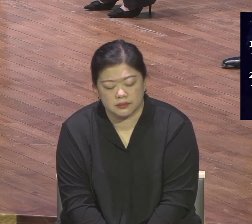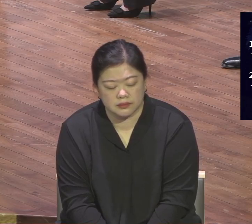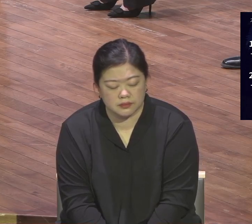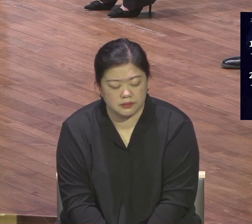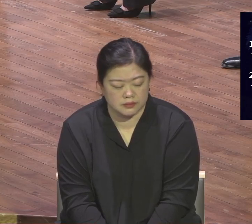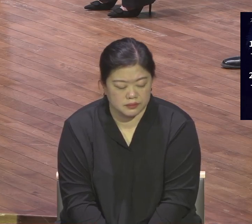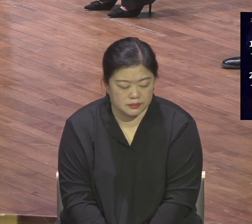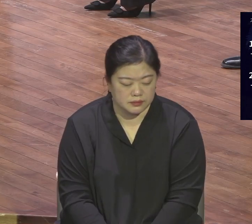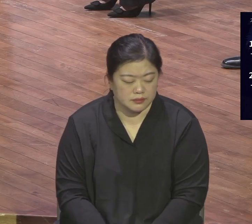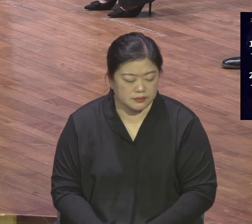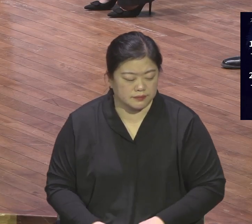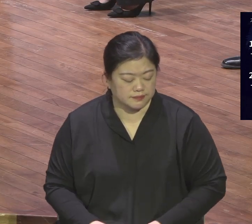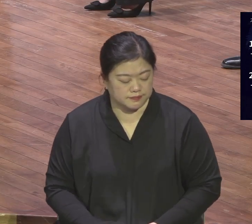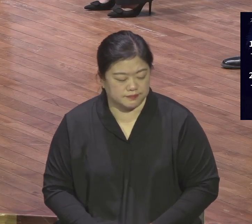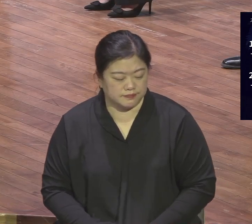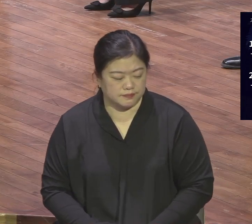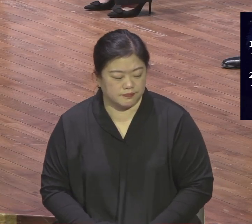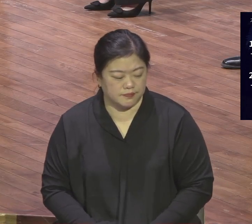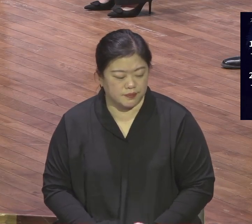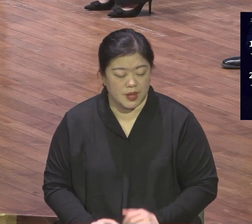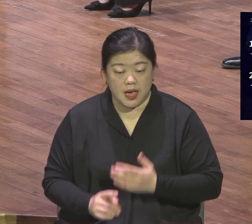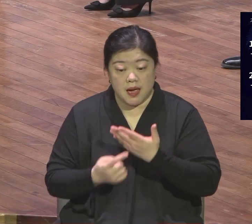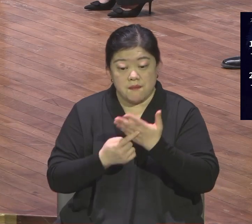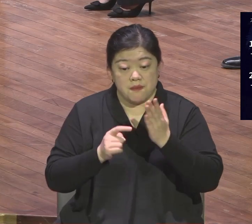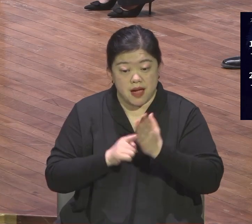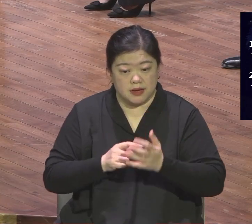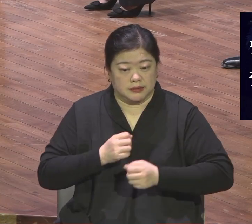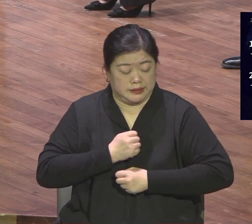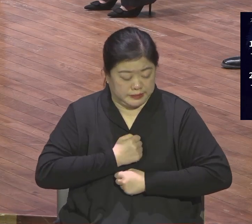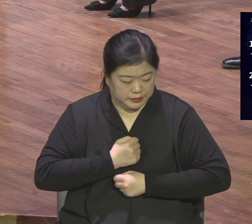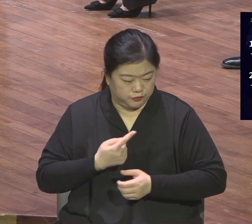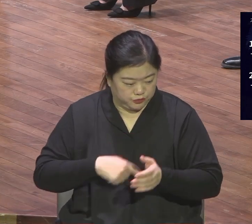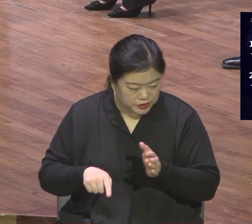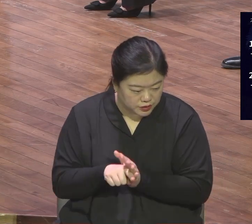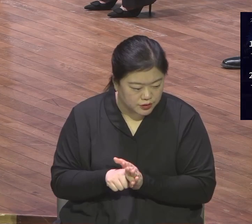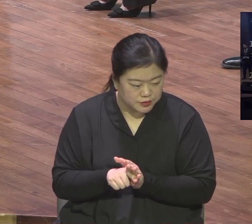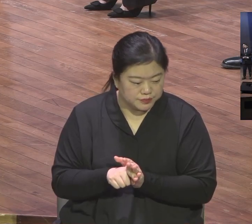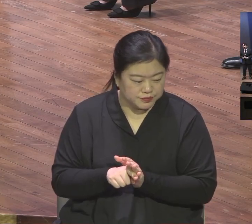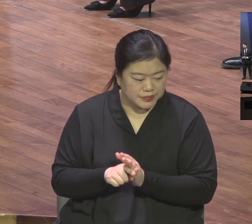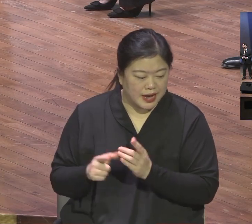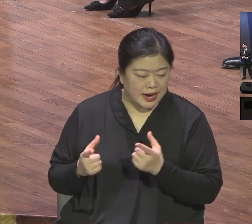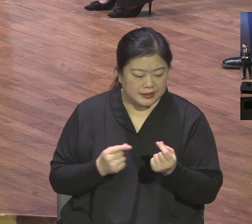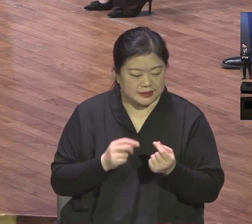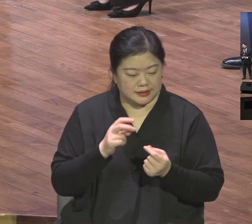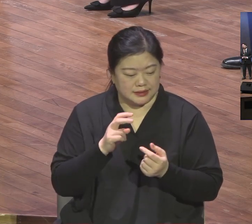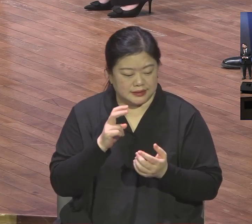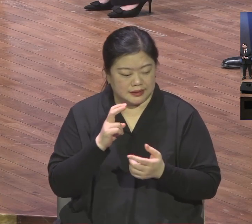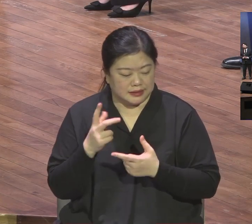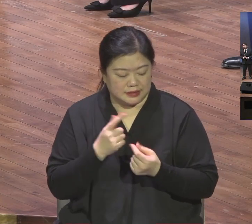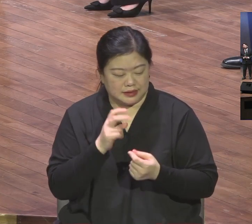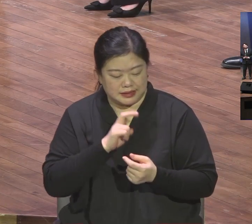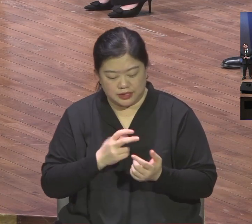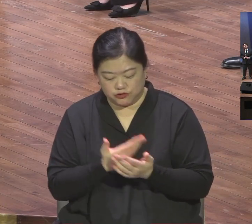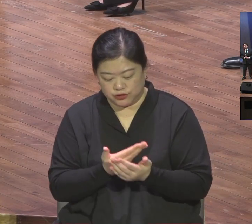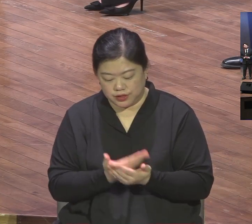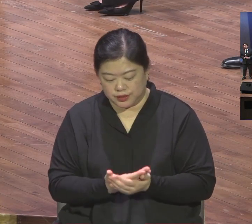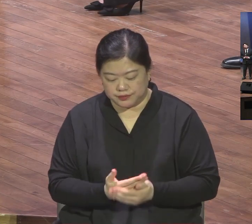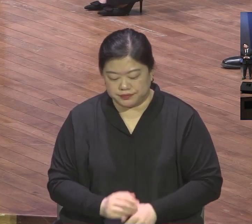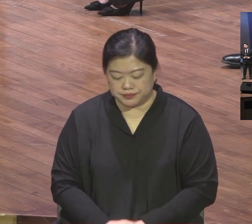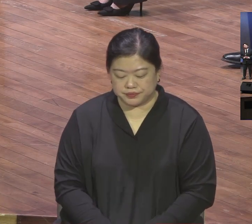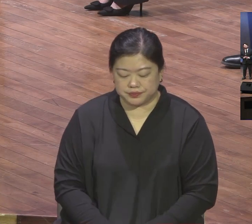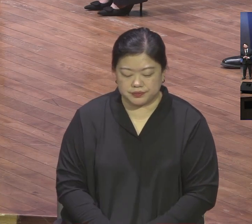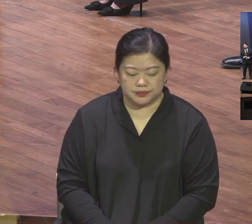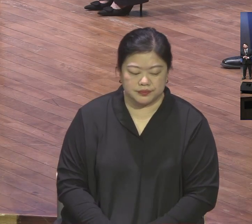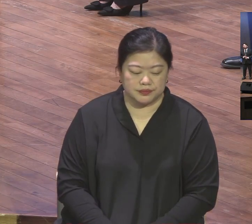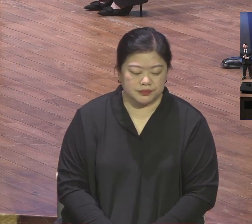지키는 플랫폼은 말씀인 줄 믿습니다. 이 시간 그 믿음으로 함께 찬양하길 소망합니다. 말씀 앞에서 찬양하겠습니다.